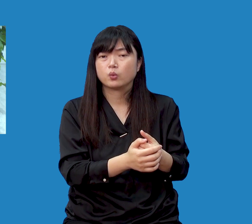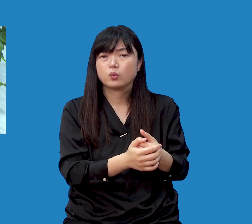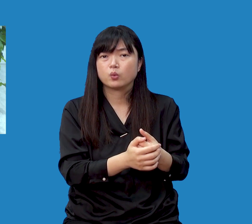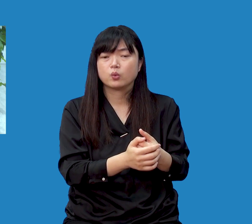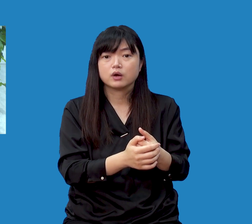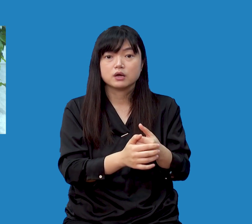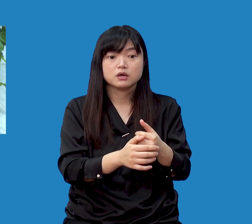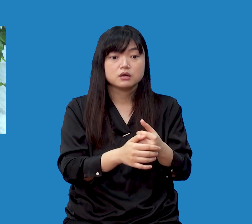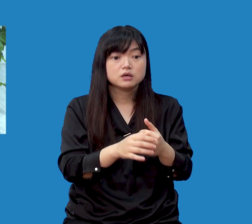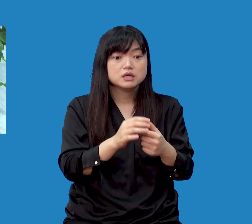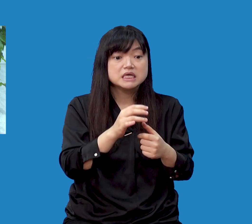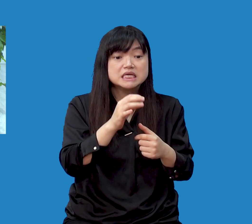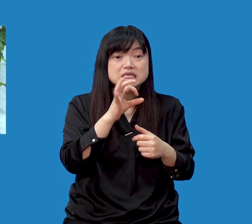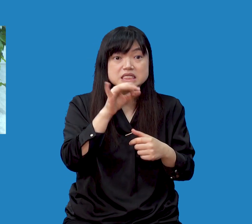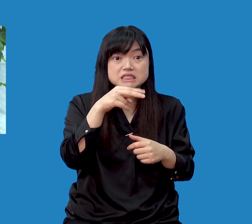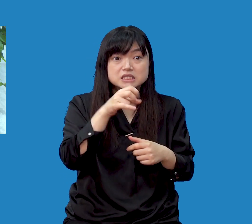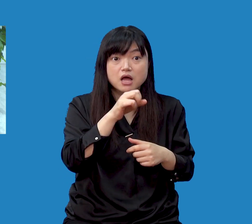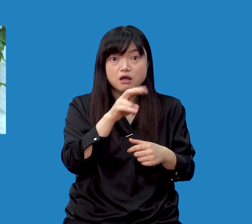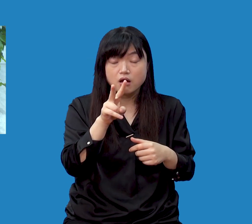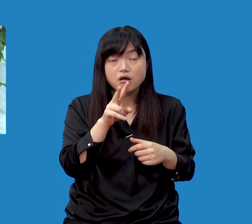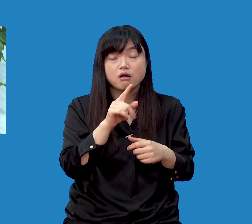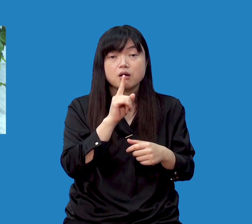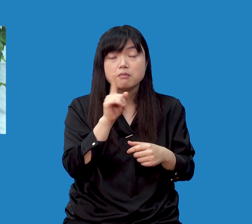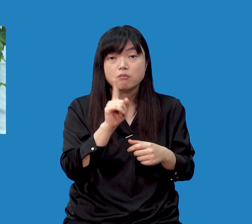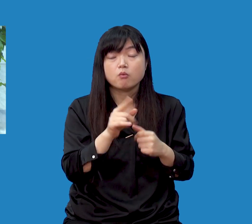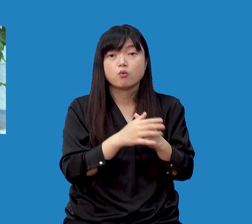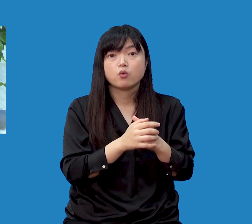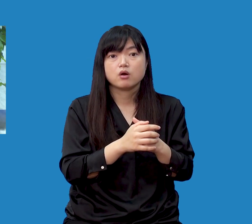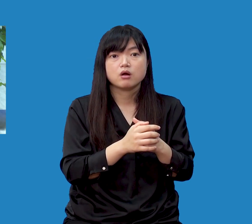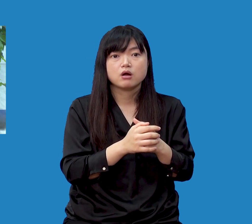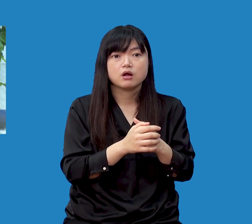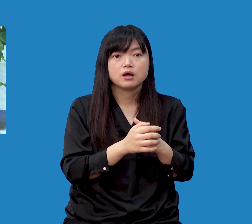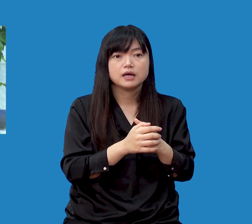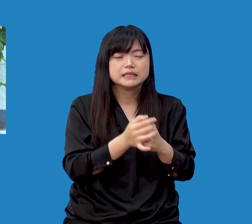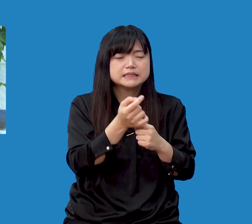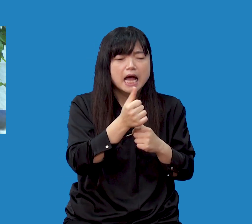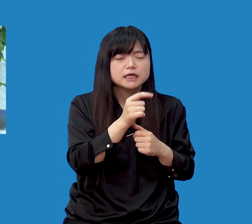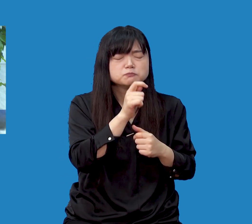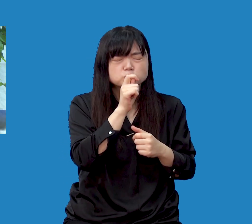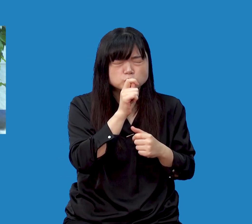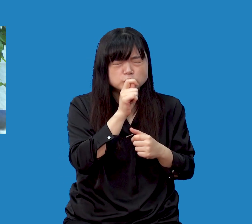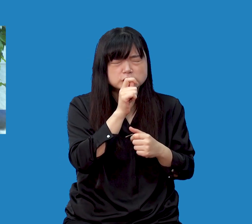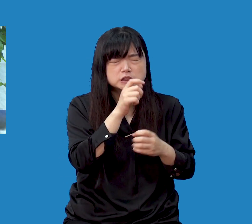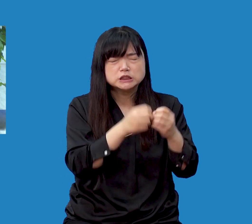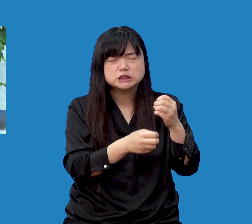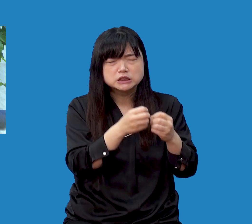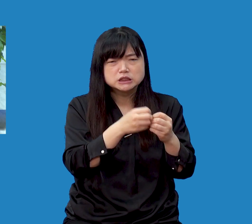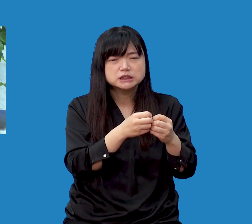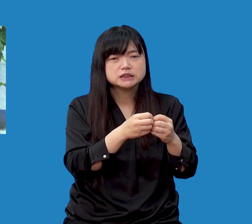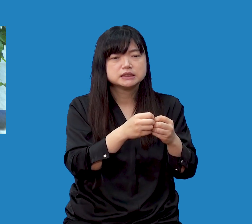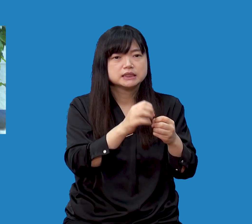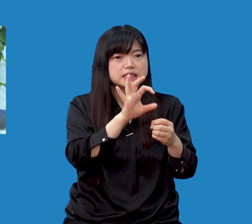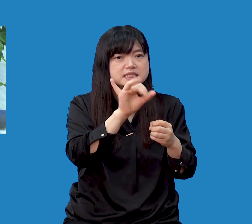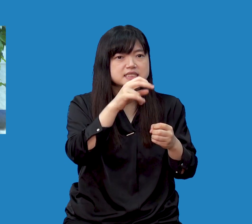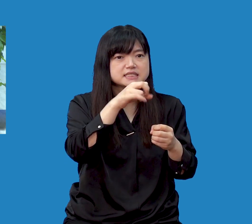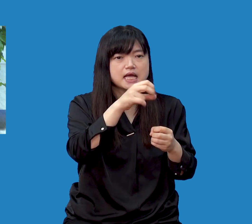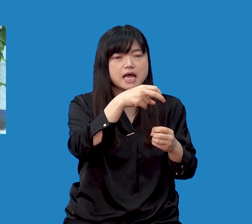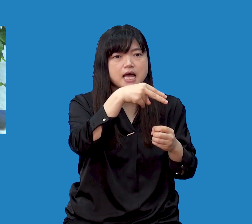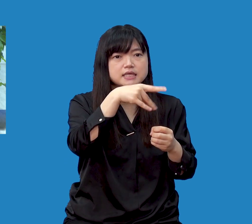예언자 이사야는 이사야의 작은 묵시록이라고 불리는 이사야